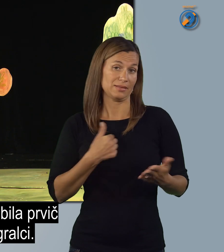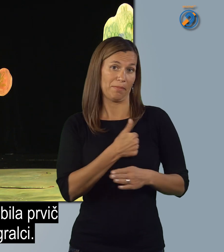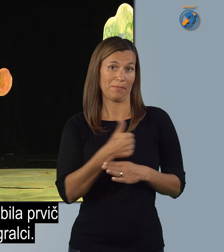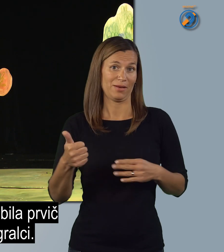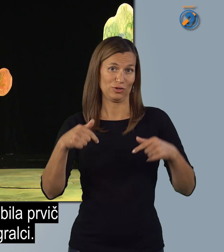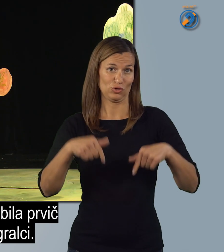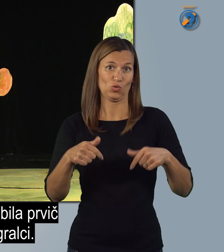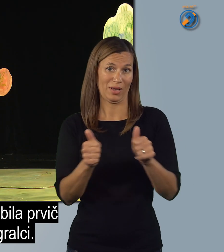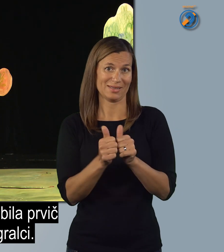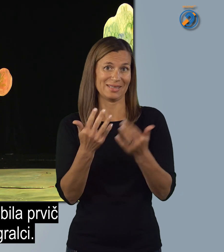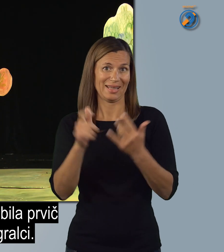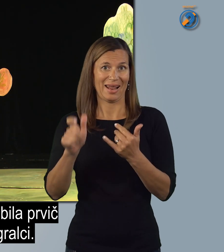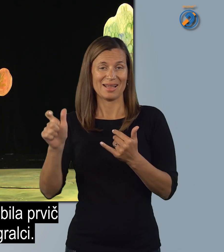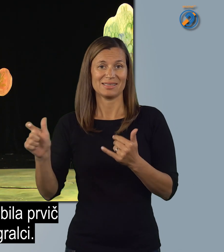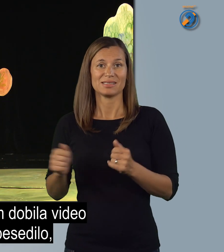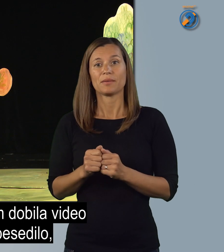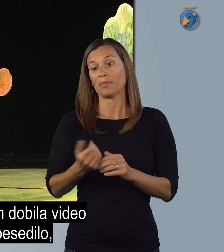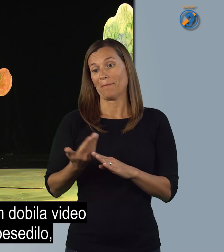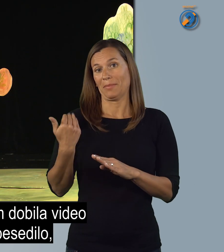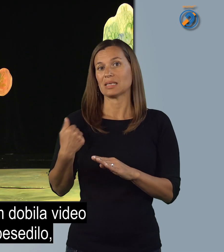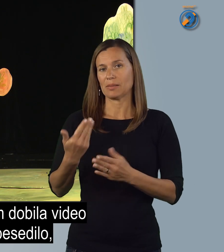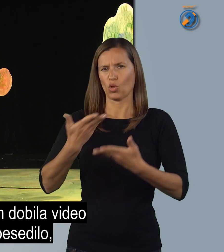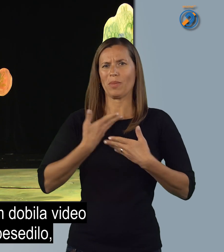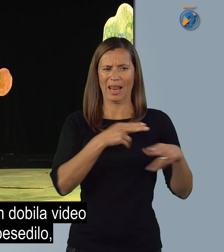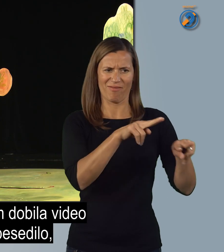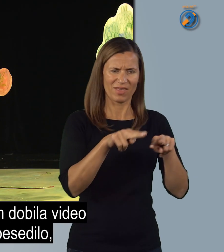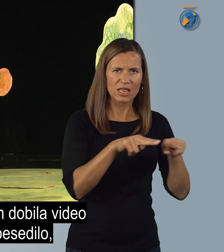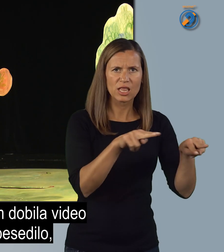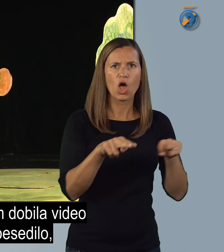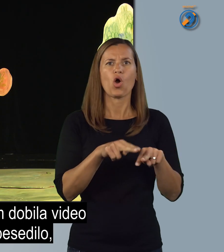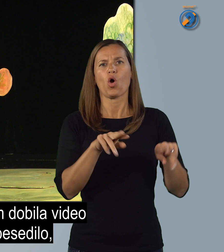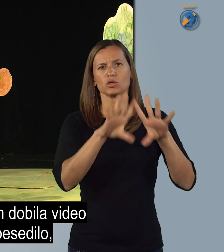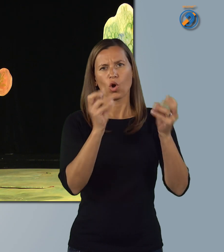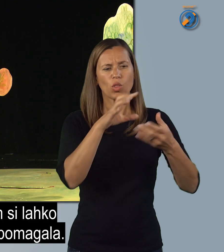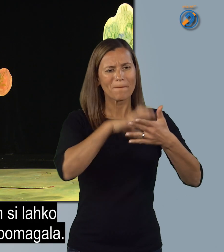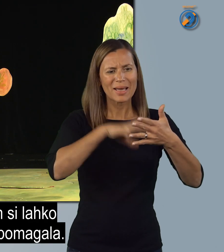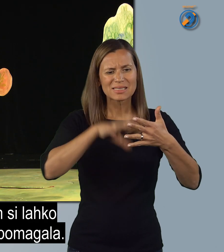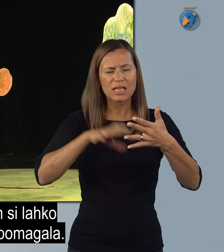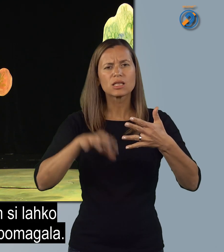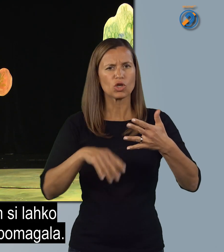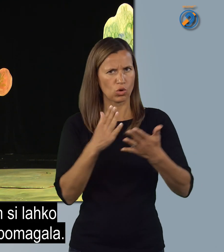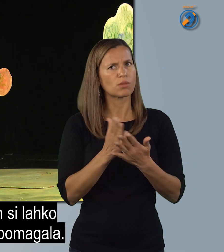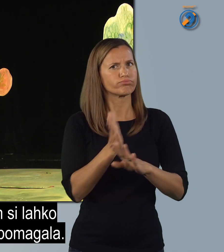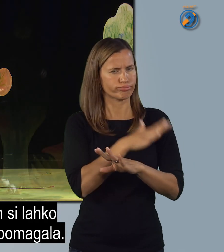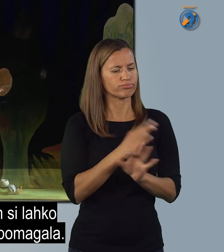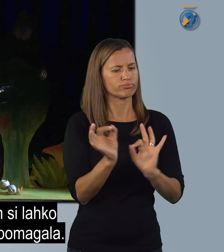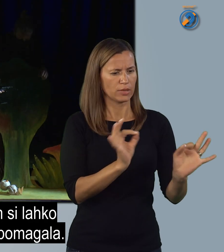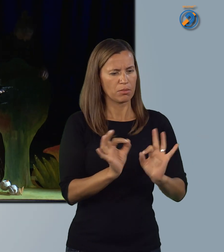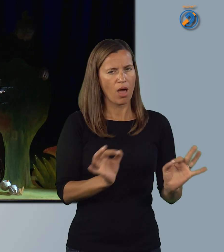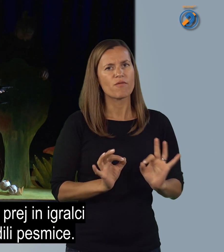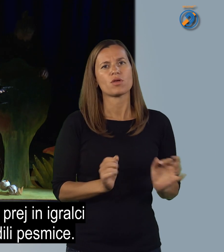Danes sem bila prvič tukaj z igralci, že predtem sem dobila video in pa celotno besedilo, tako da sem si lahko veliko s tem